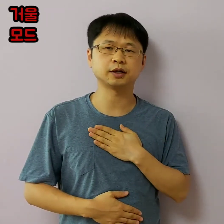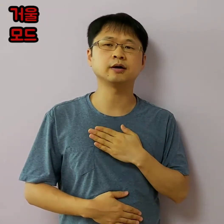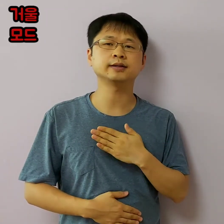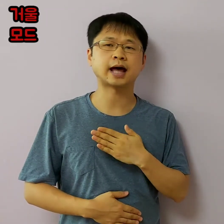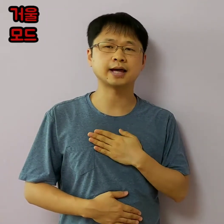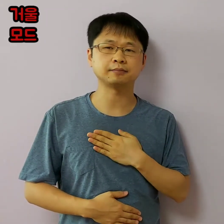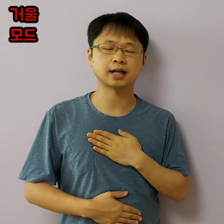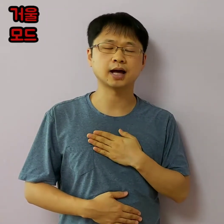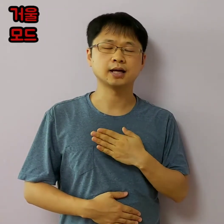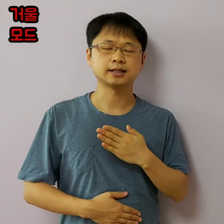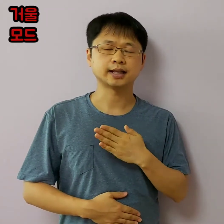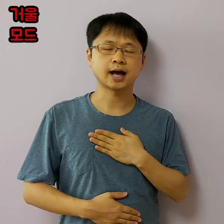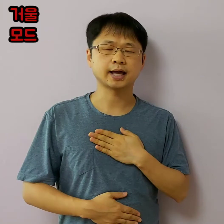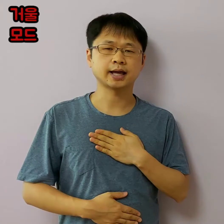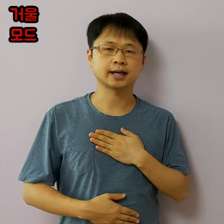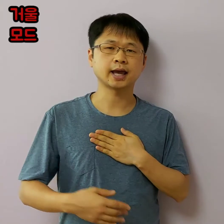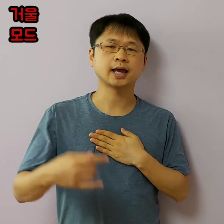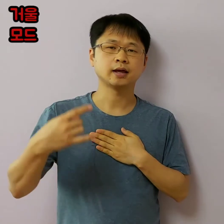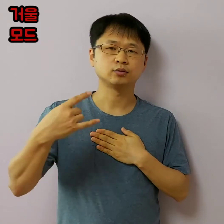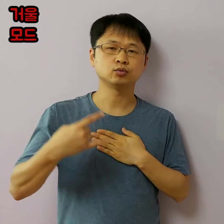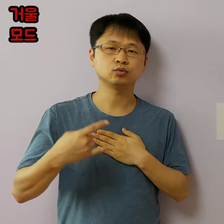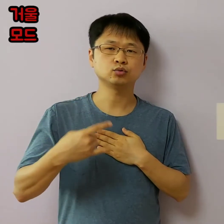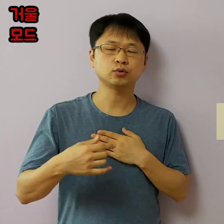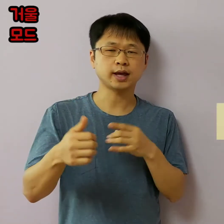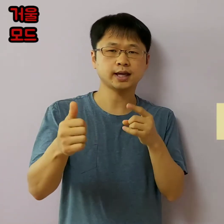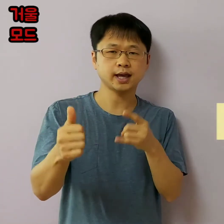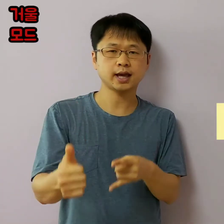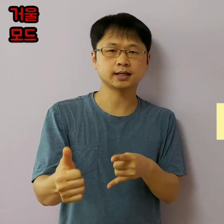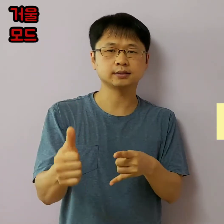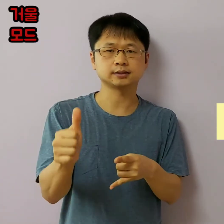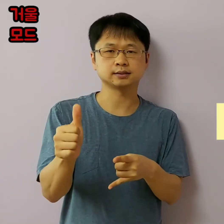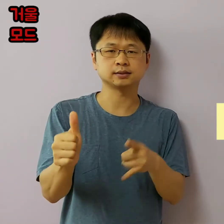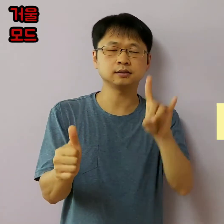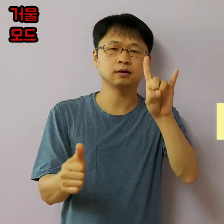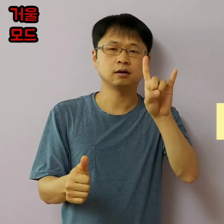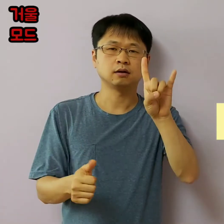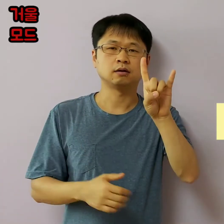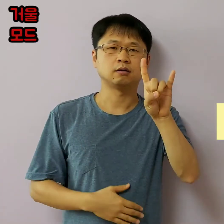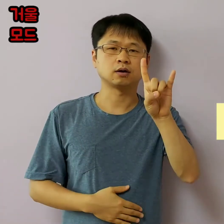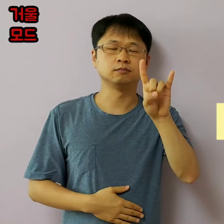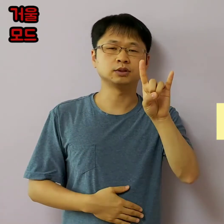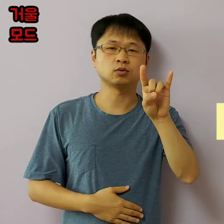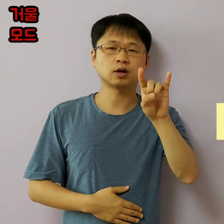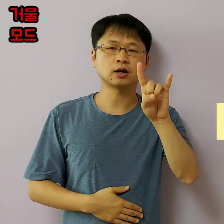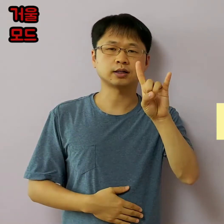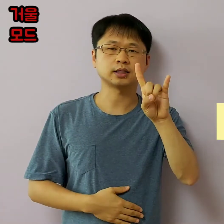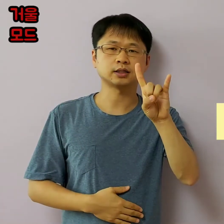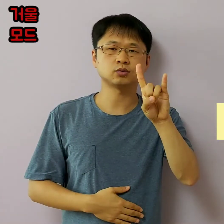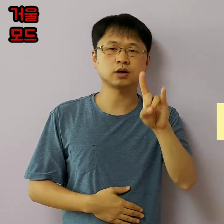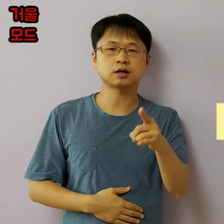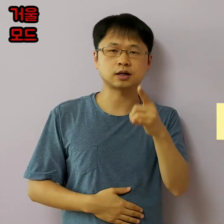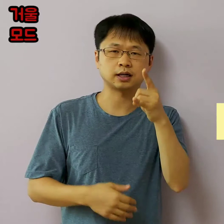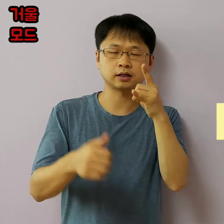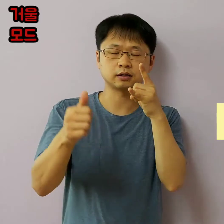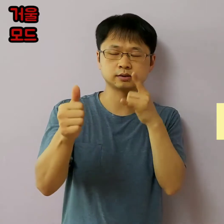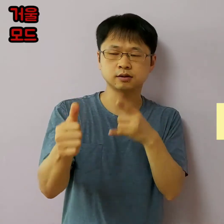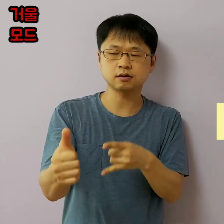짚어주시면 나입니다. 나에게, 누구누구에게 하는 것은 검지손가락과 새끼손가락을 가리켜서